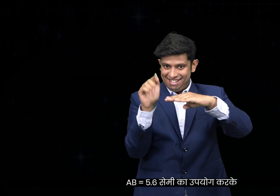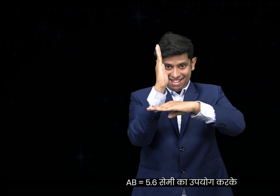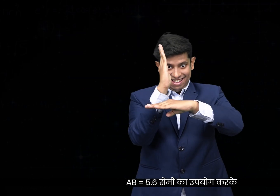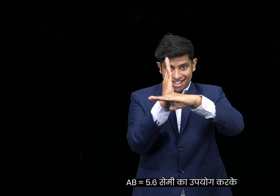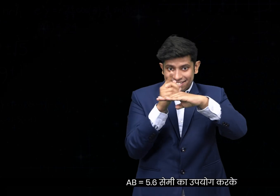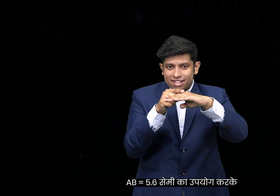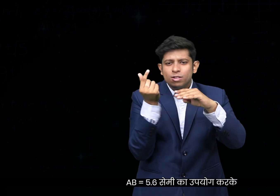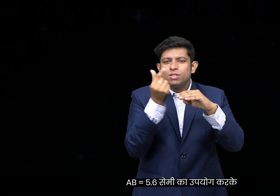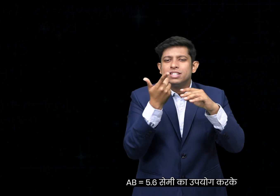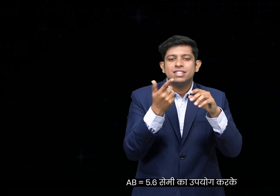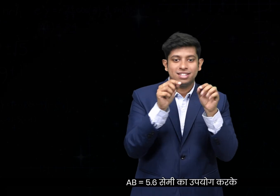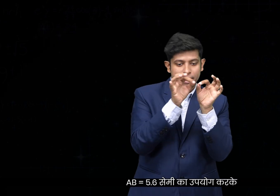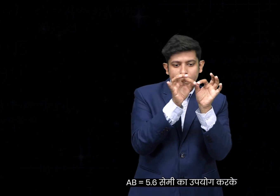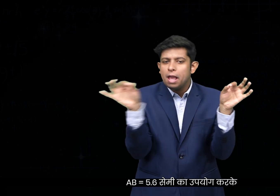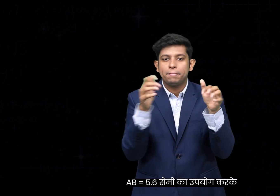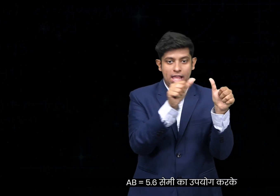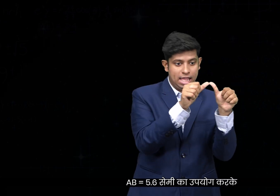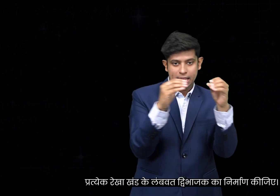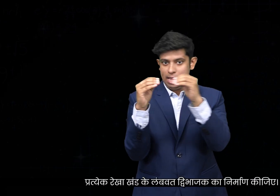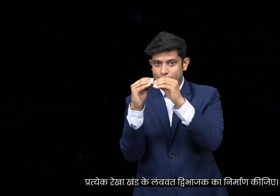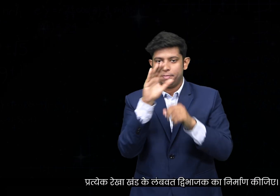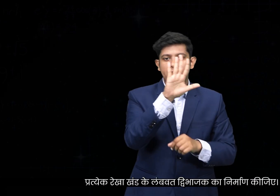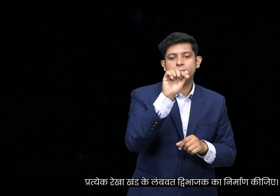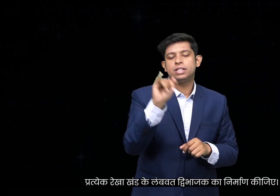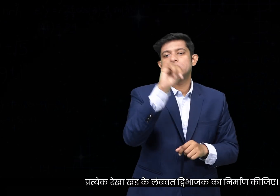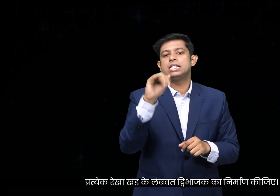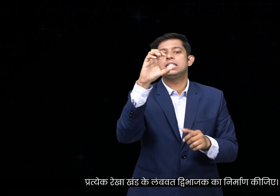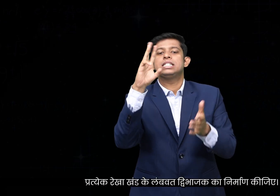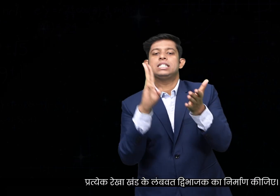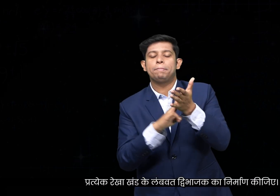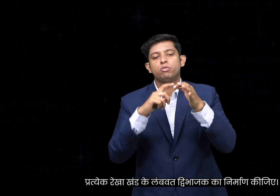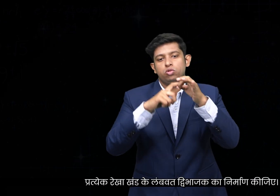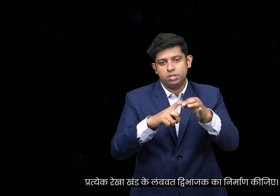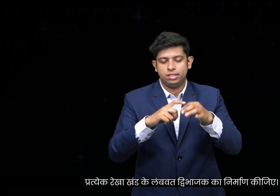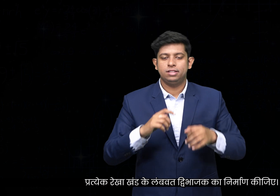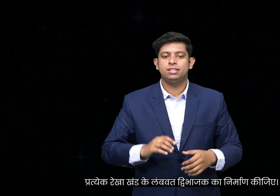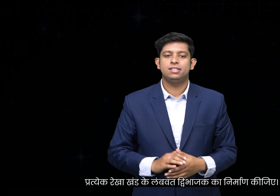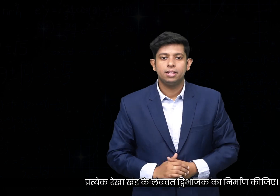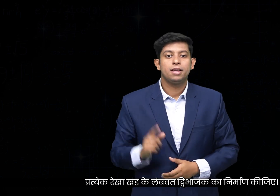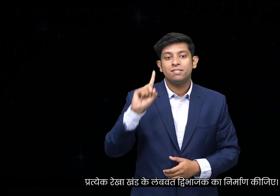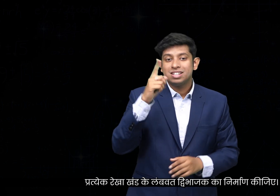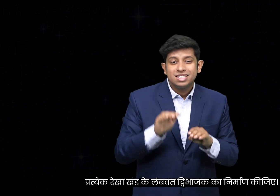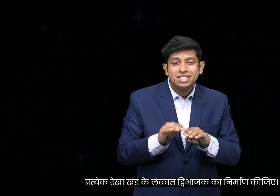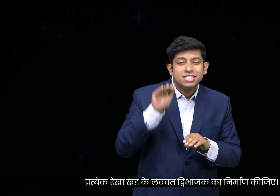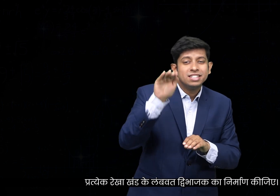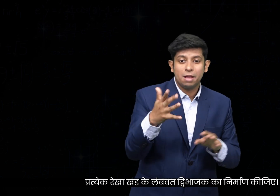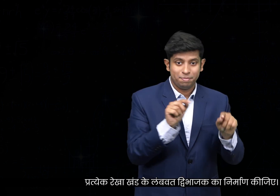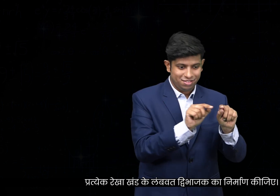= 5.6 सेमी का उपयोग करके प्रत्येक रेखाखंड के लंबवत द्विभाजक का